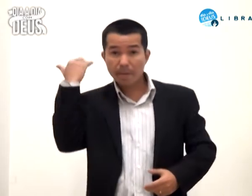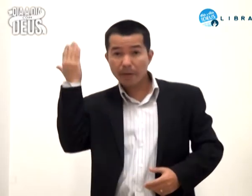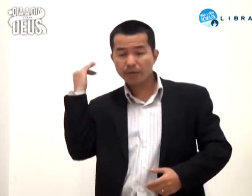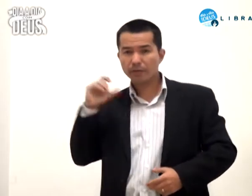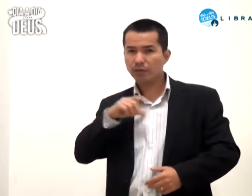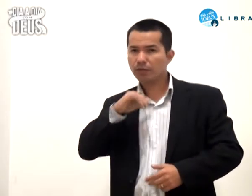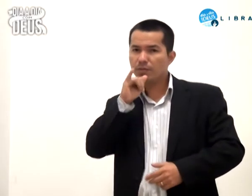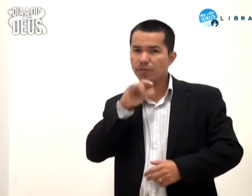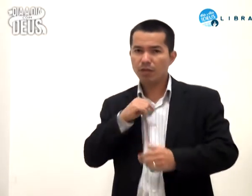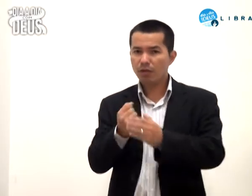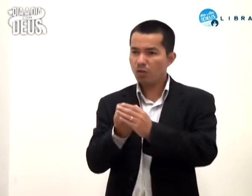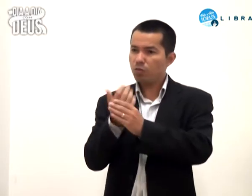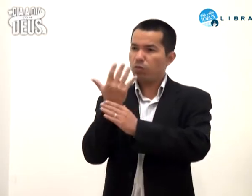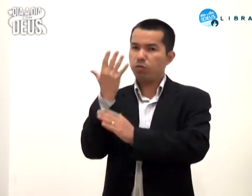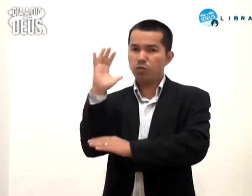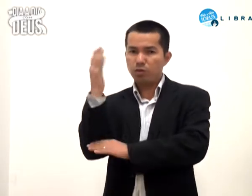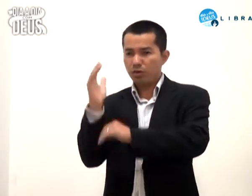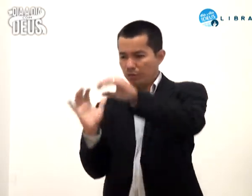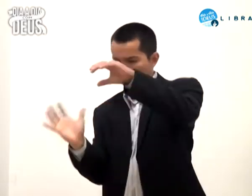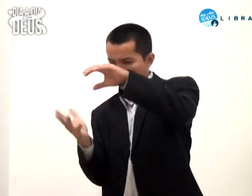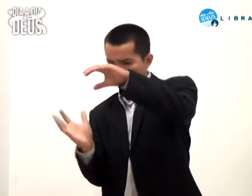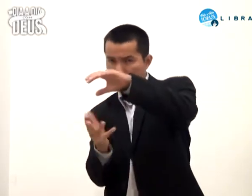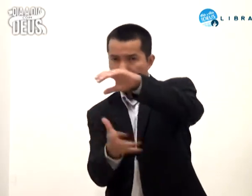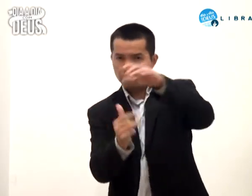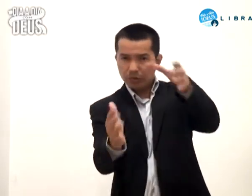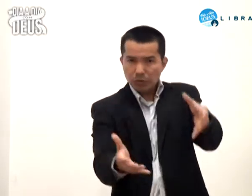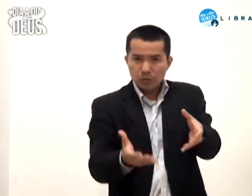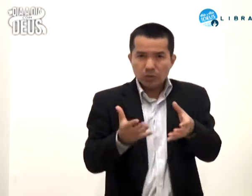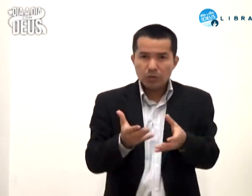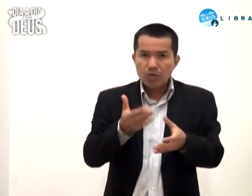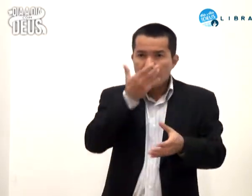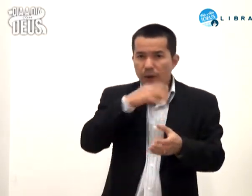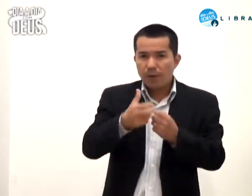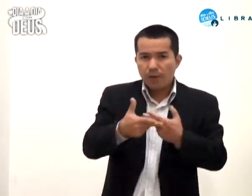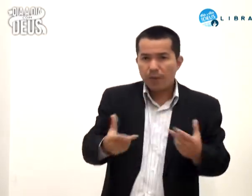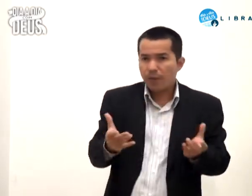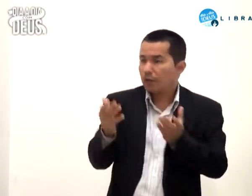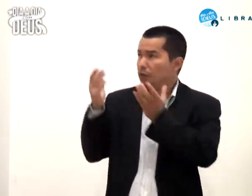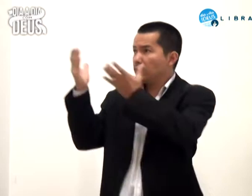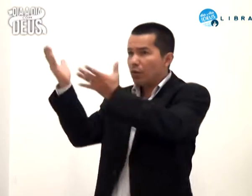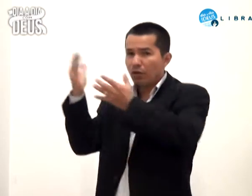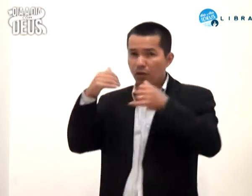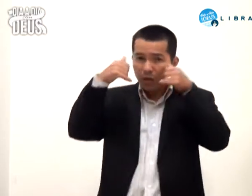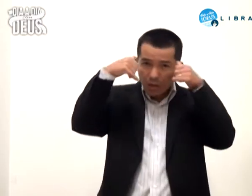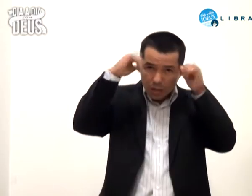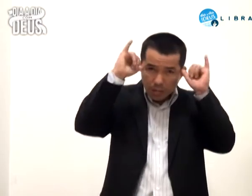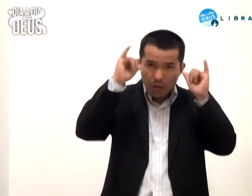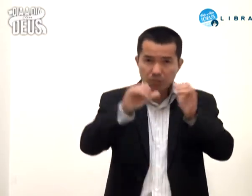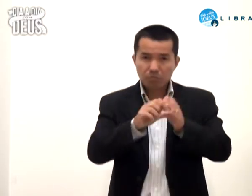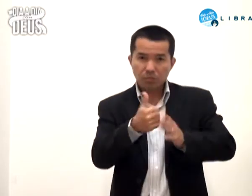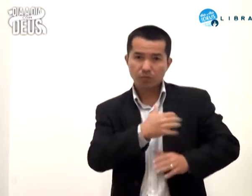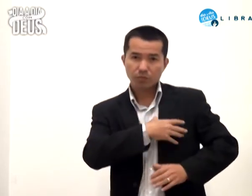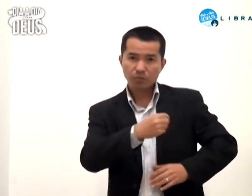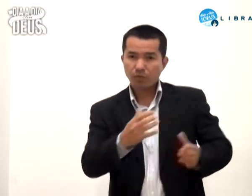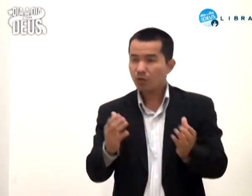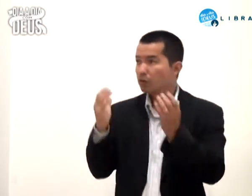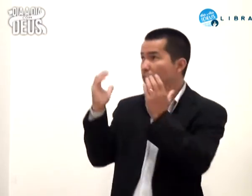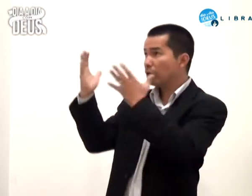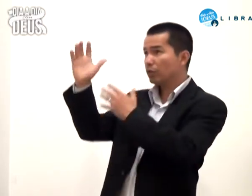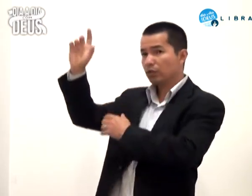árvore era dado para Deus, a primeira cria de um animal era dado para Deus, o primeiro pão que se assava era dado para Deus, o primeiro azeite que se exprimia